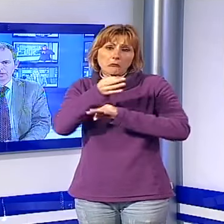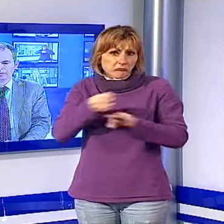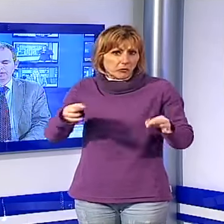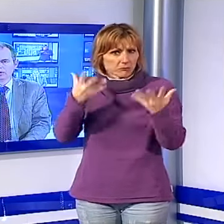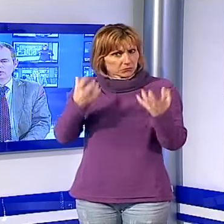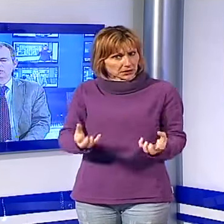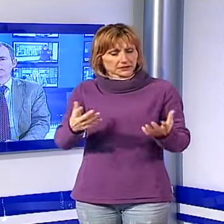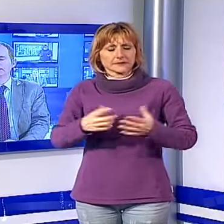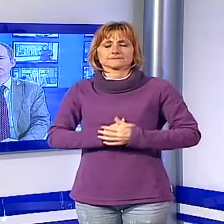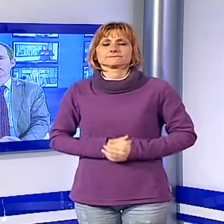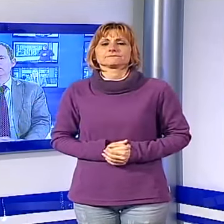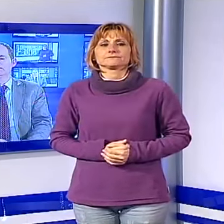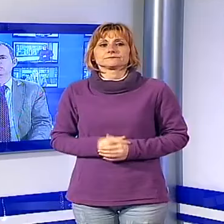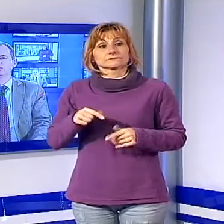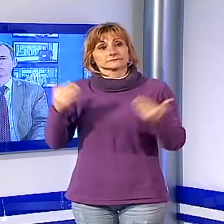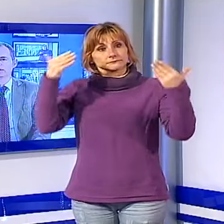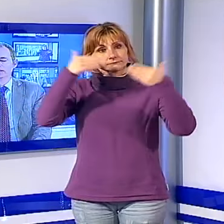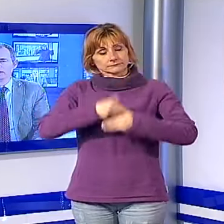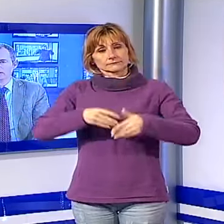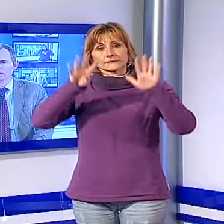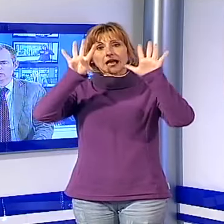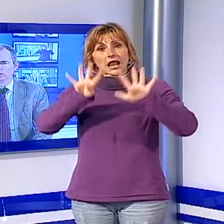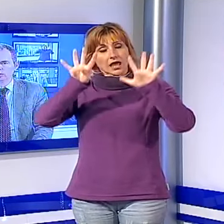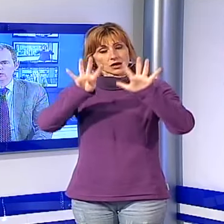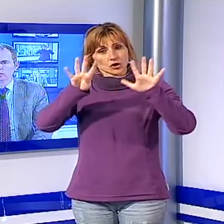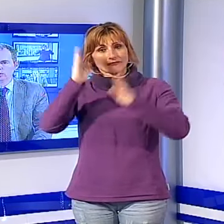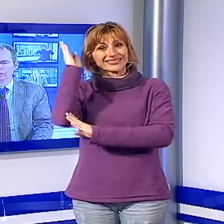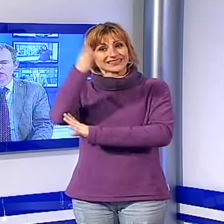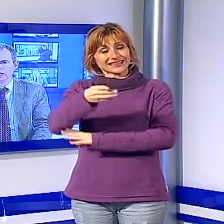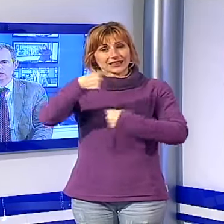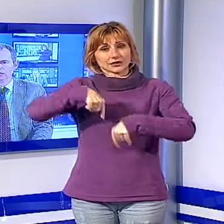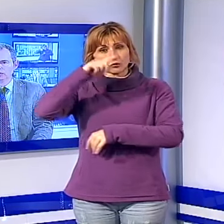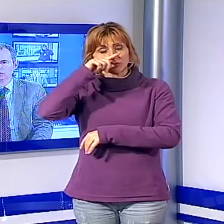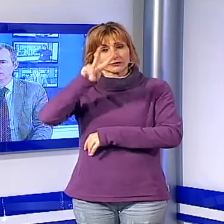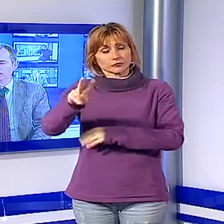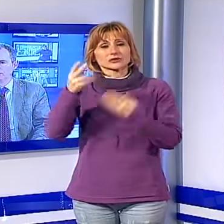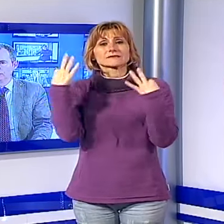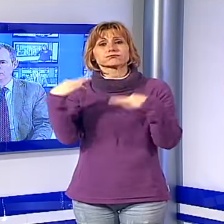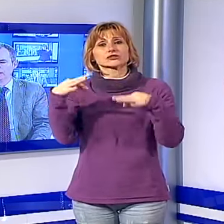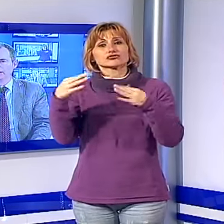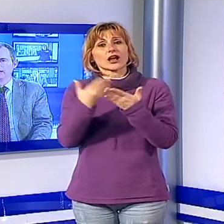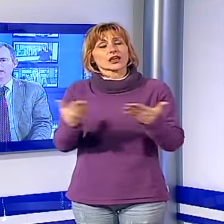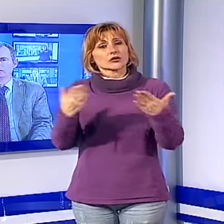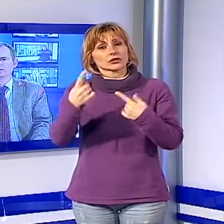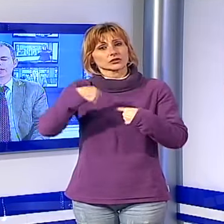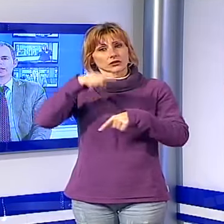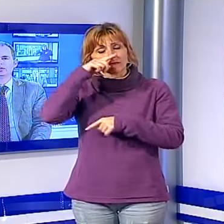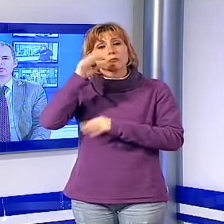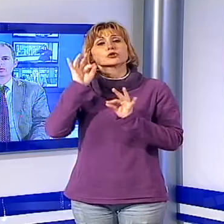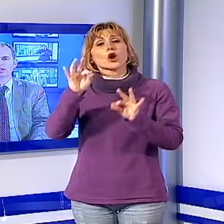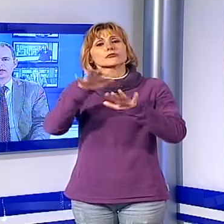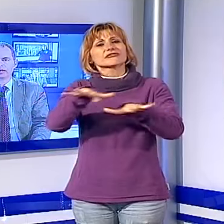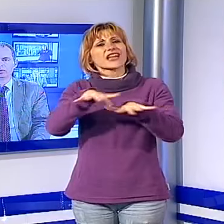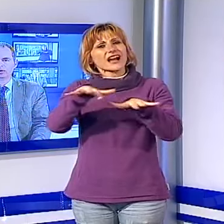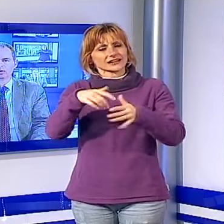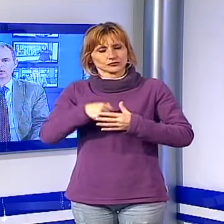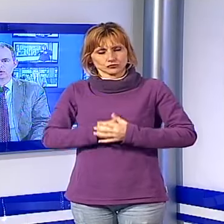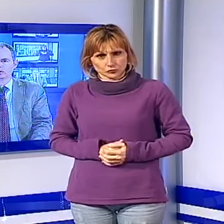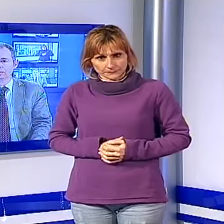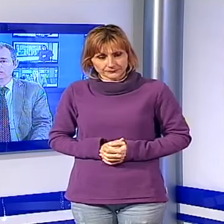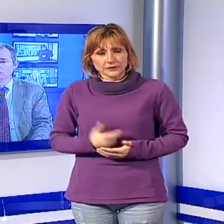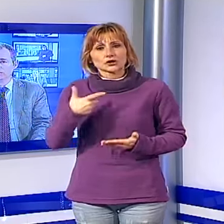Vi ricordo questa sera alle 21 in diretta su Noi TV lo speciale TG Noi dedicato proprio al caso Viareggio, saranno